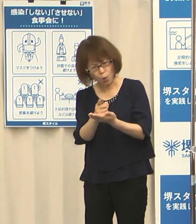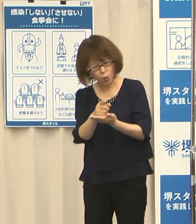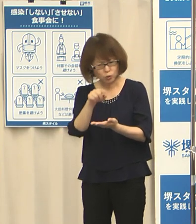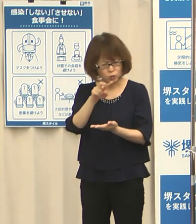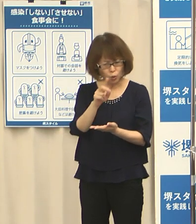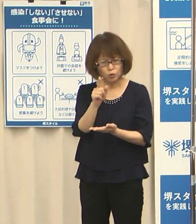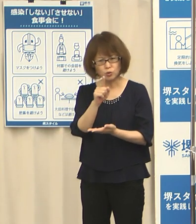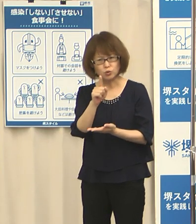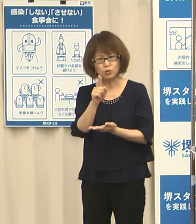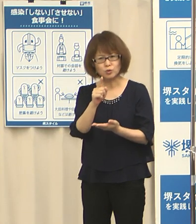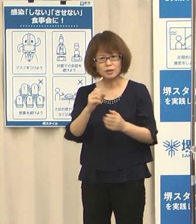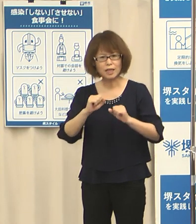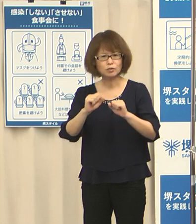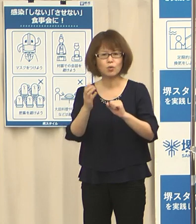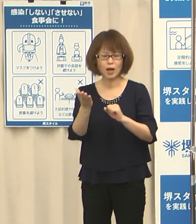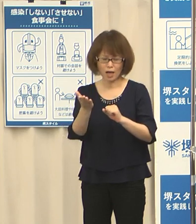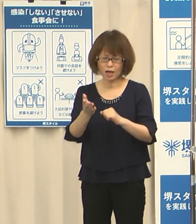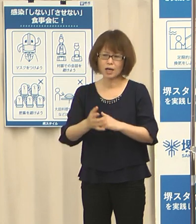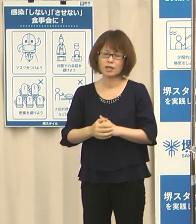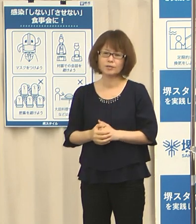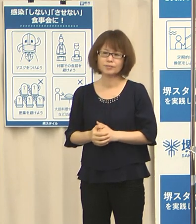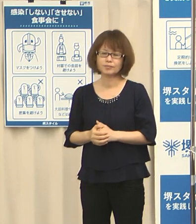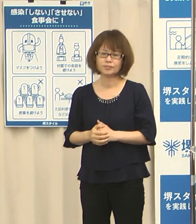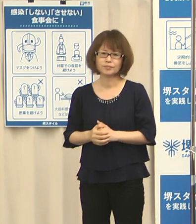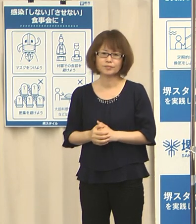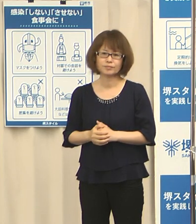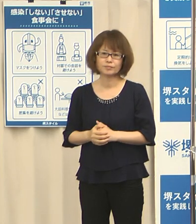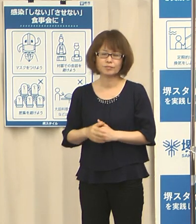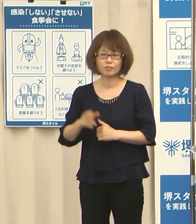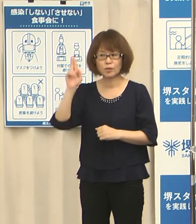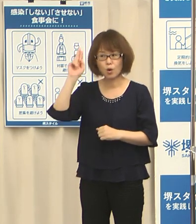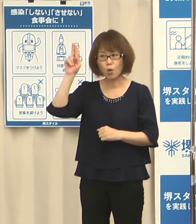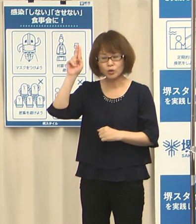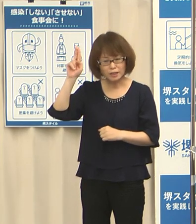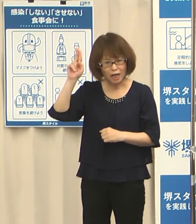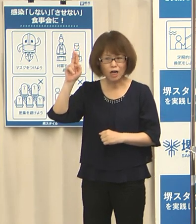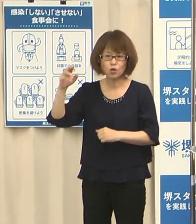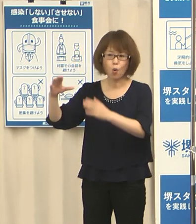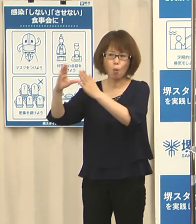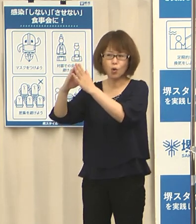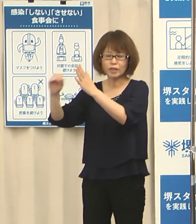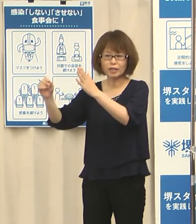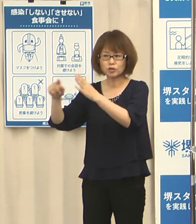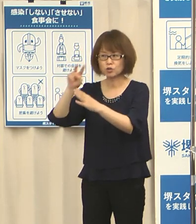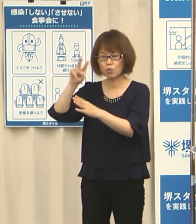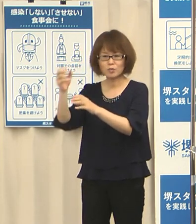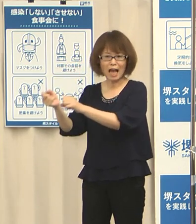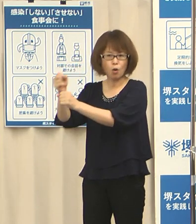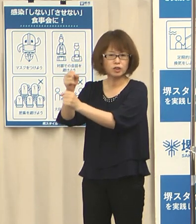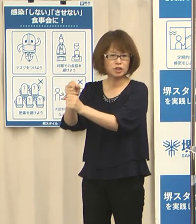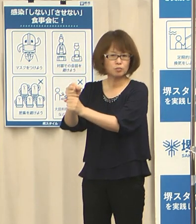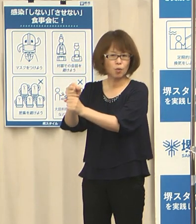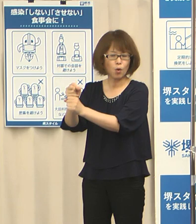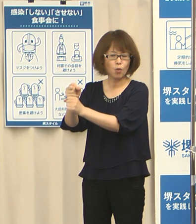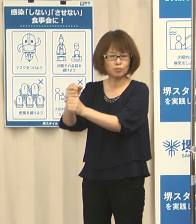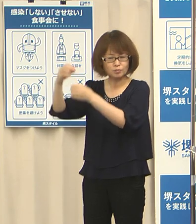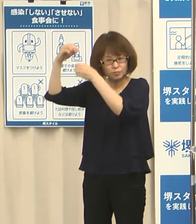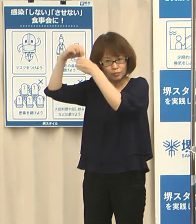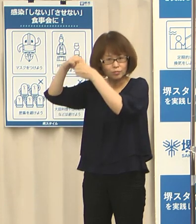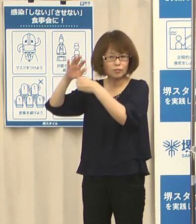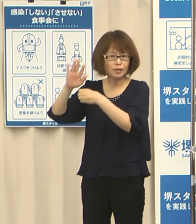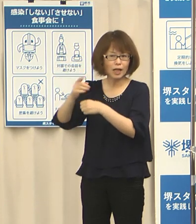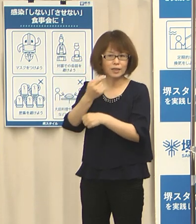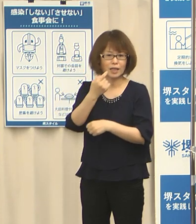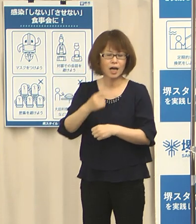その、まあ、これからそのときにはですね、大阪モデルの見直しというのももちろん頭にあった中でですね、考えました